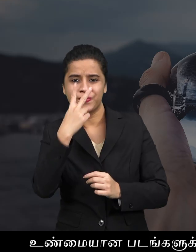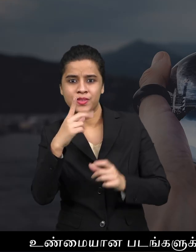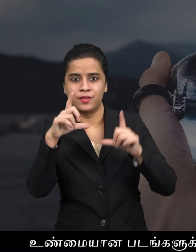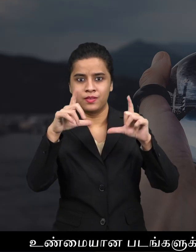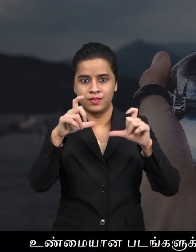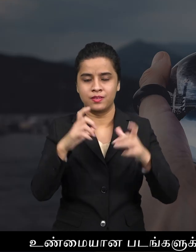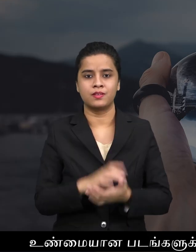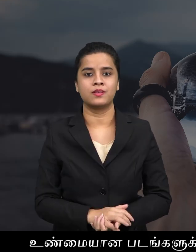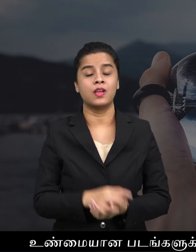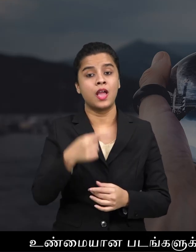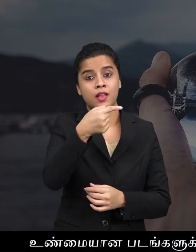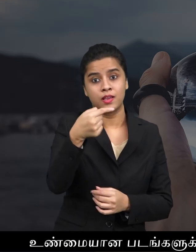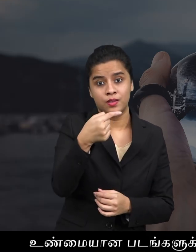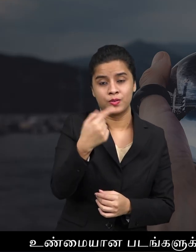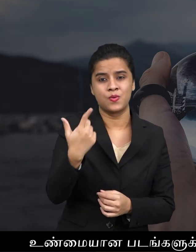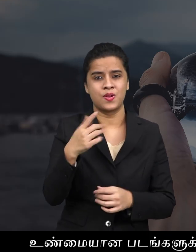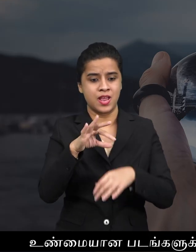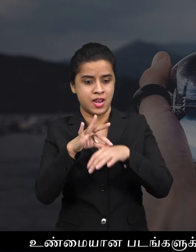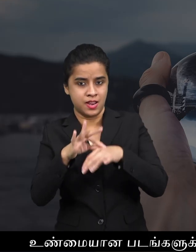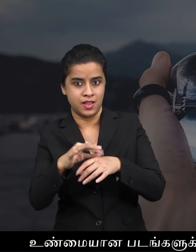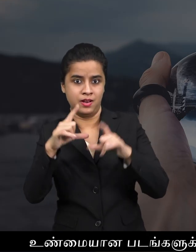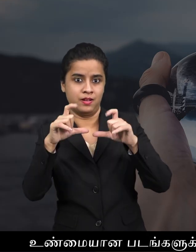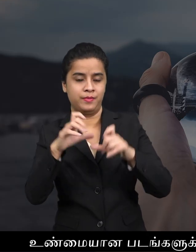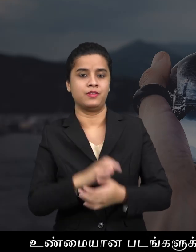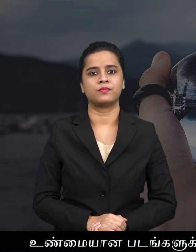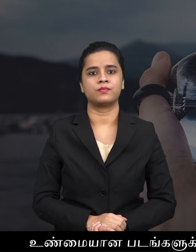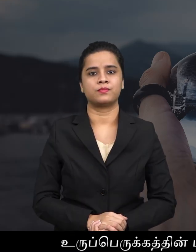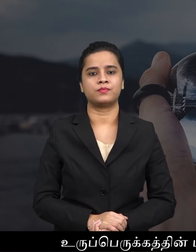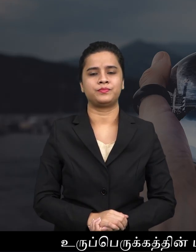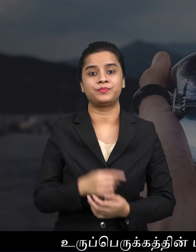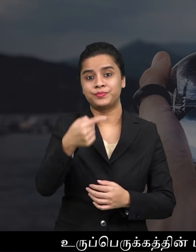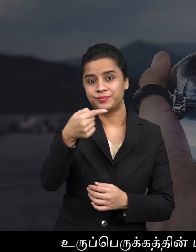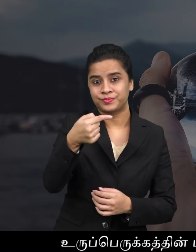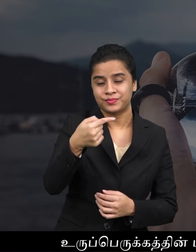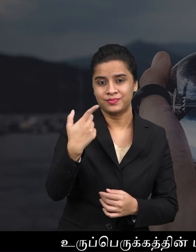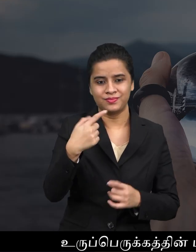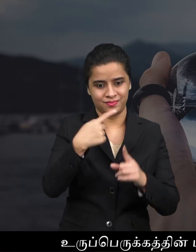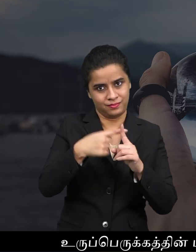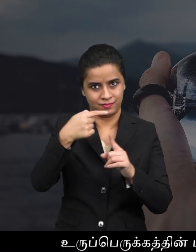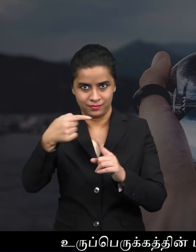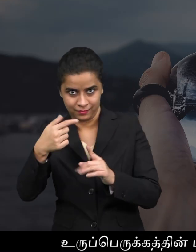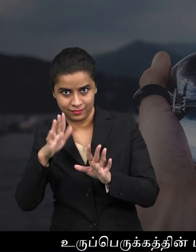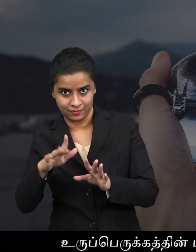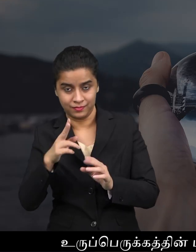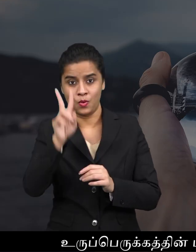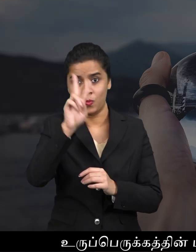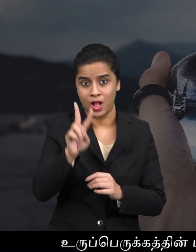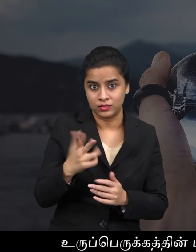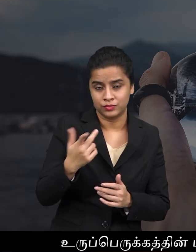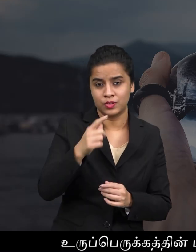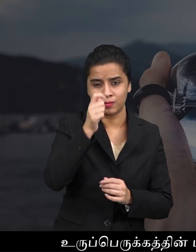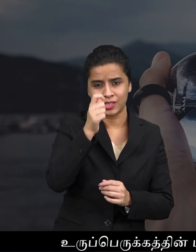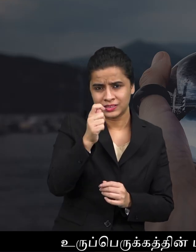உண்மையான படங்களுக்கு எதிர்மறையாகவும் எடுத்துக்கொள்ள வேண்டும். உருப்பெருக்கத்தின் மதிப்பில் உள்ள எதிர்மறை